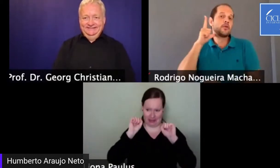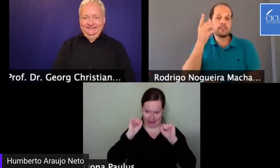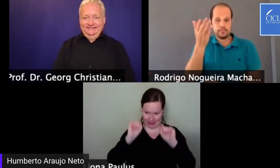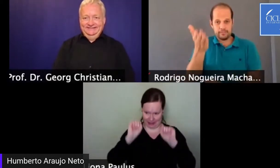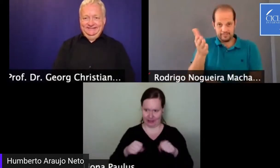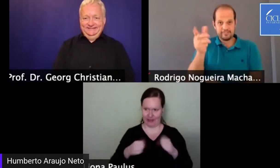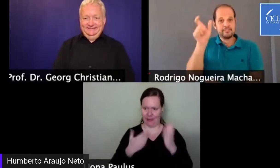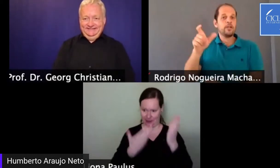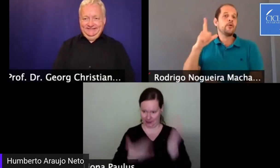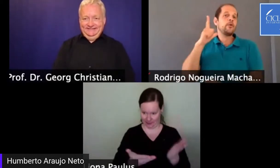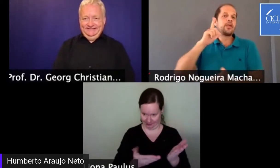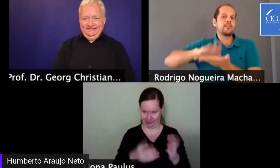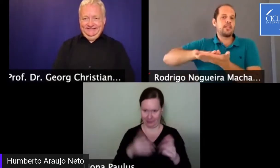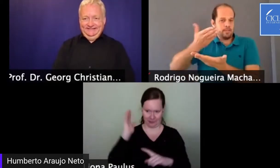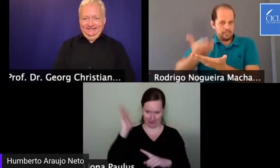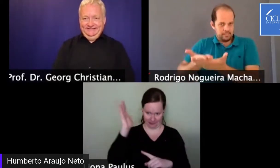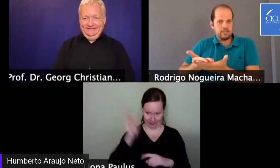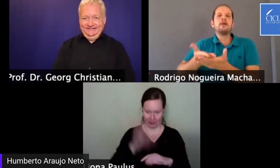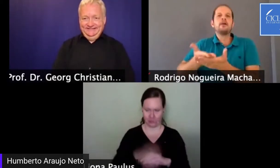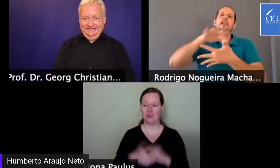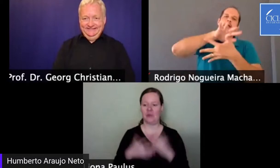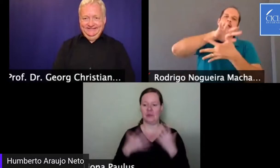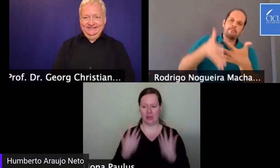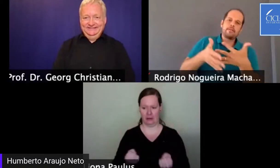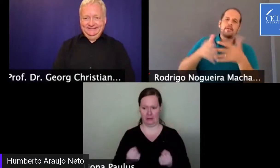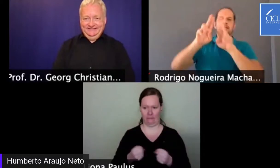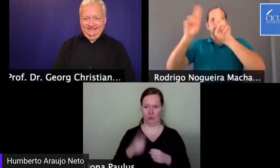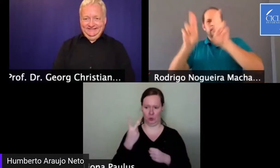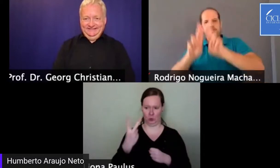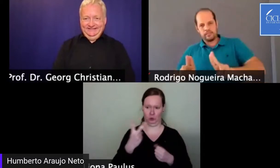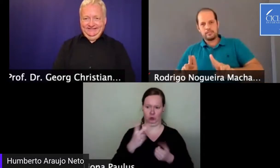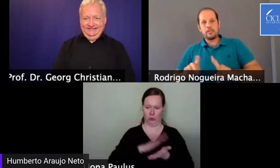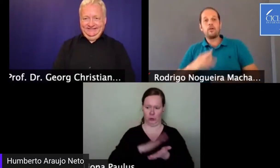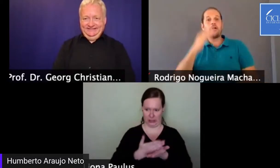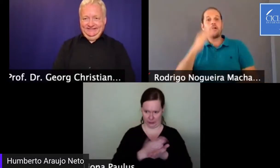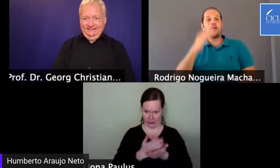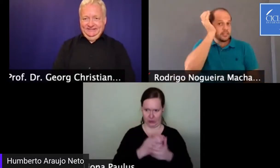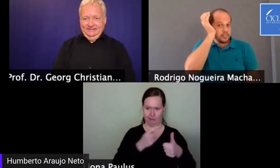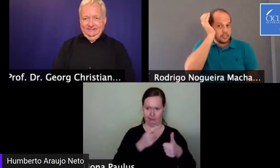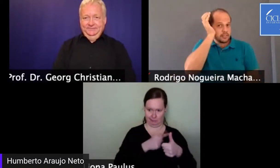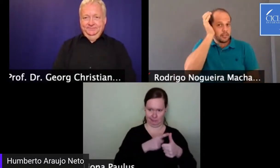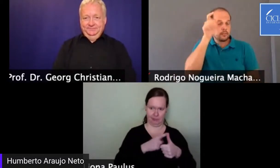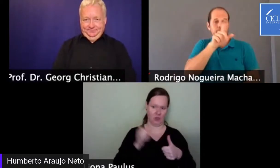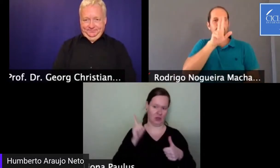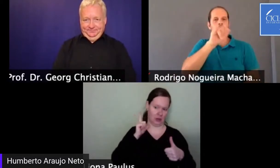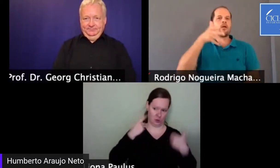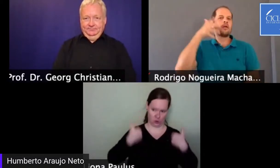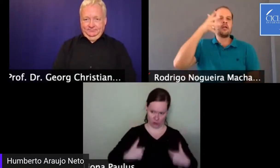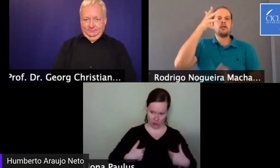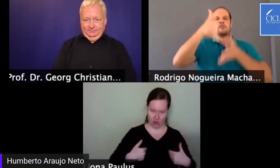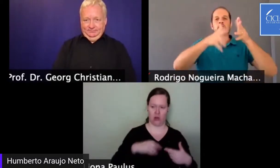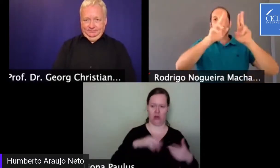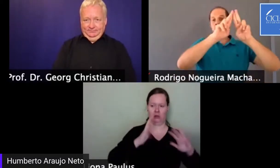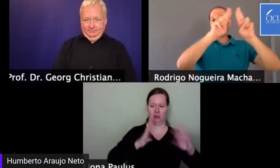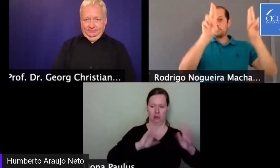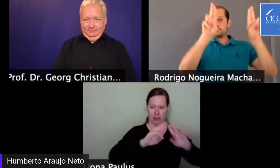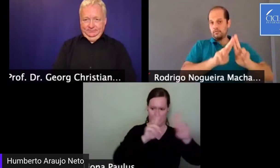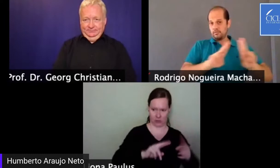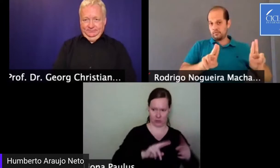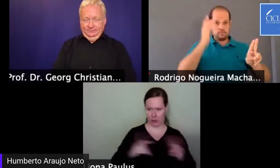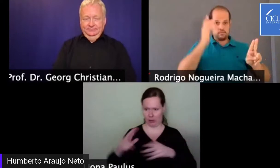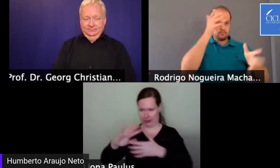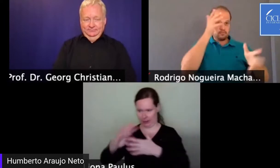Teremos a interpretação agora da Liona, que fará a interpretação da Língua de Sinais Internacional para Libras.